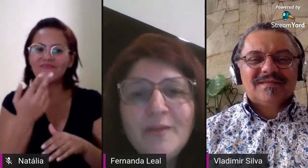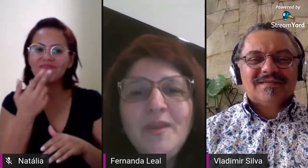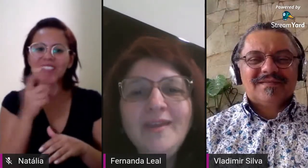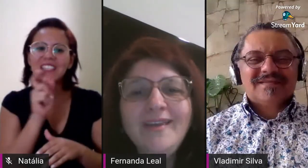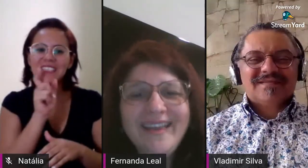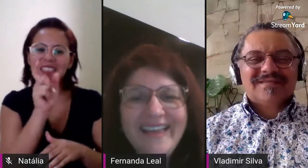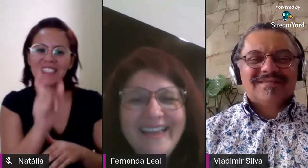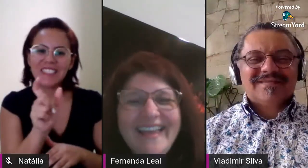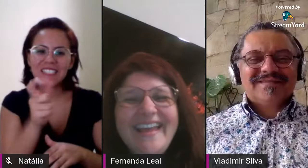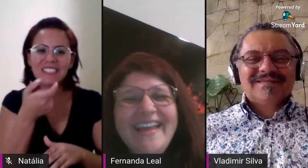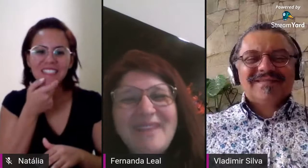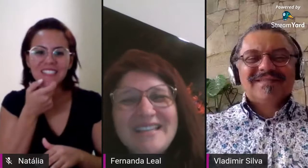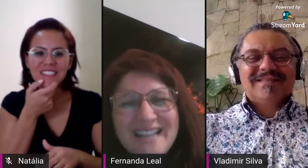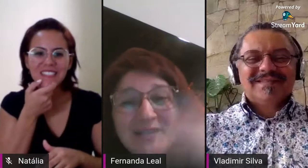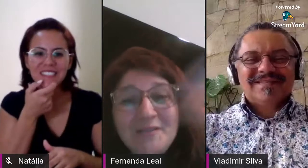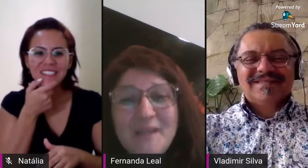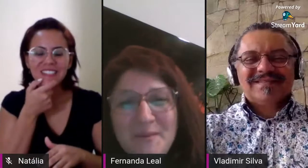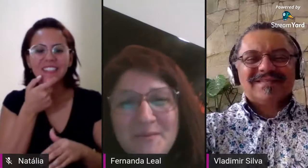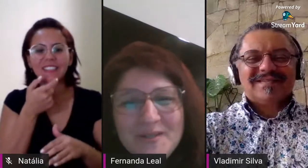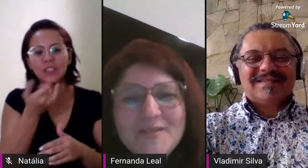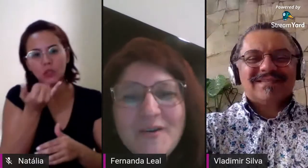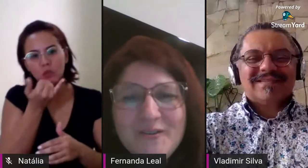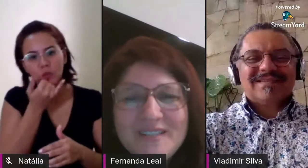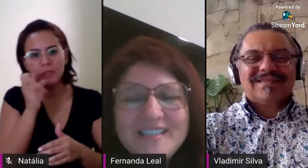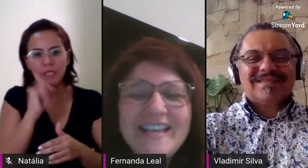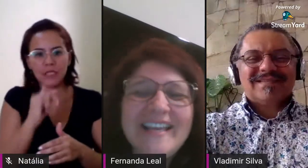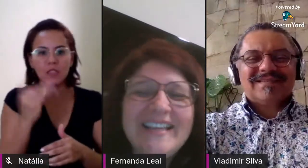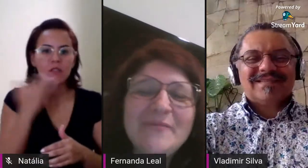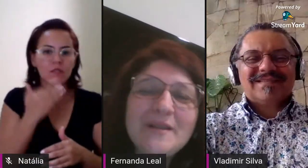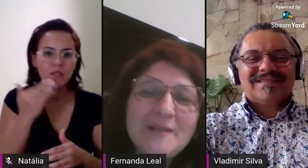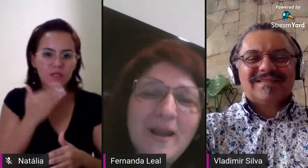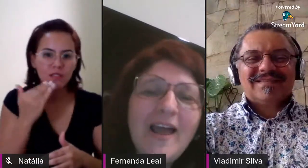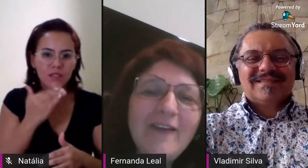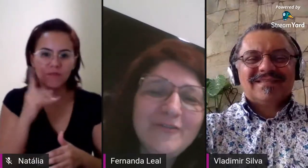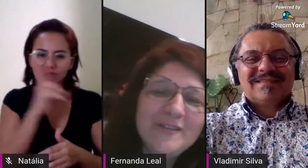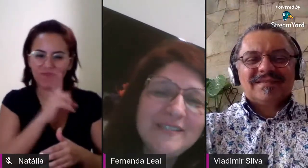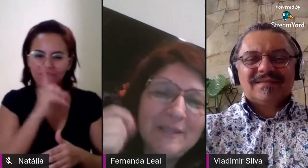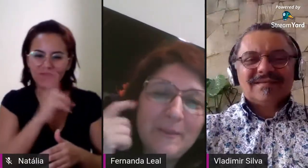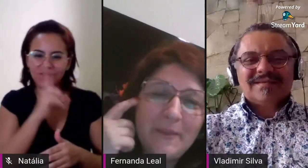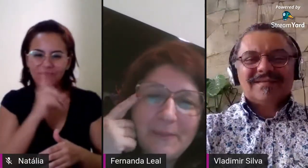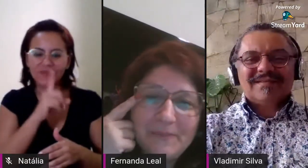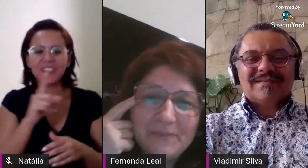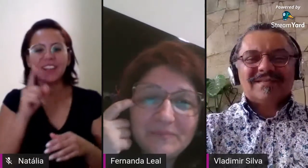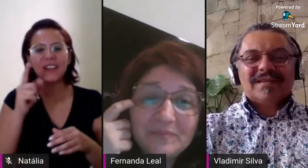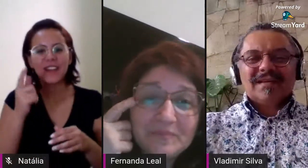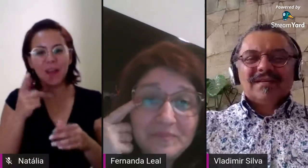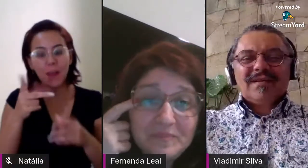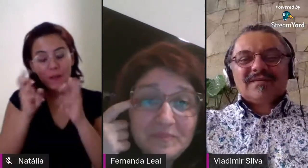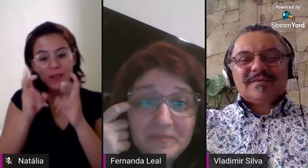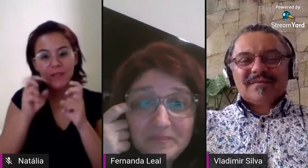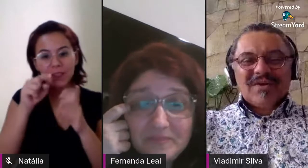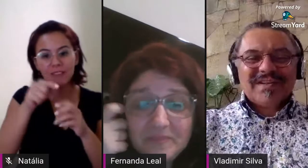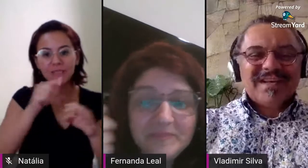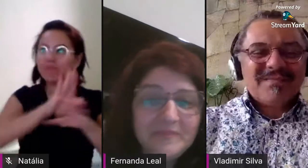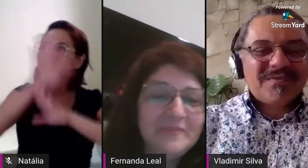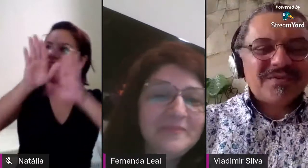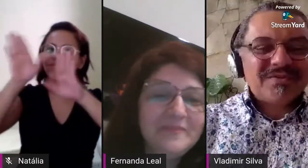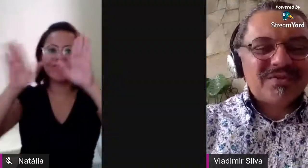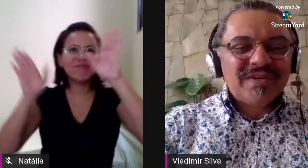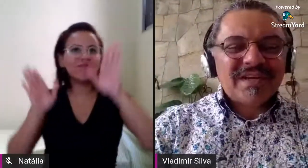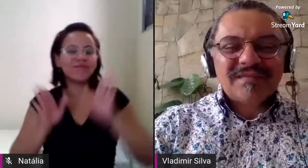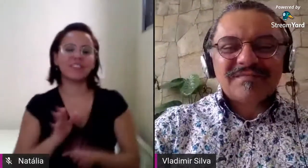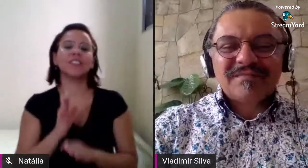da pandemia, mas trazendo sempre boas novas. Então, passo a palavra a você também. Não,